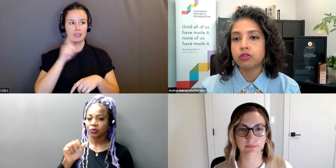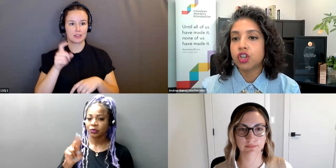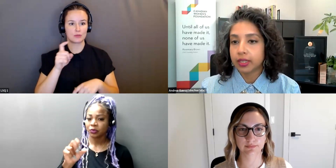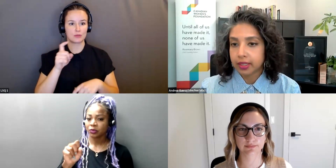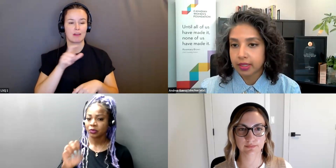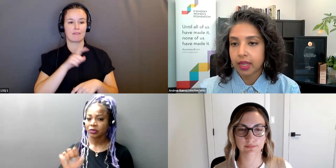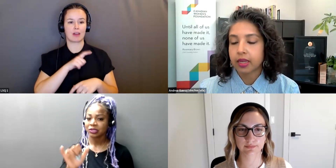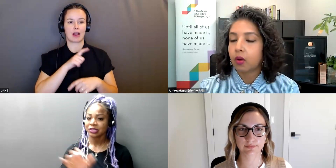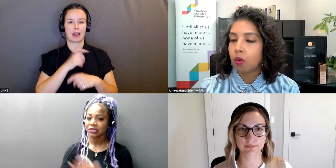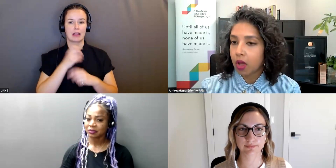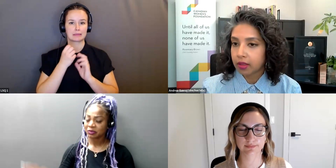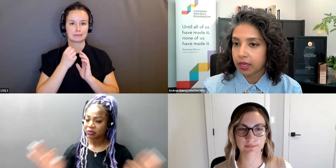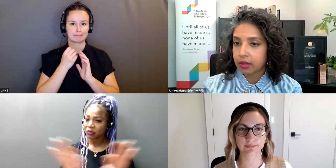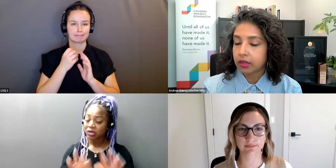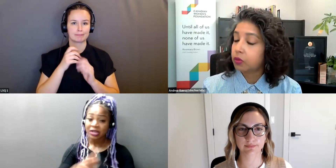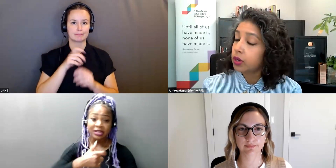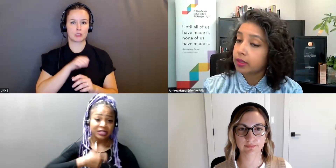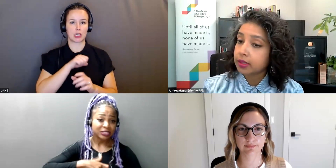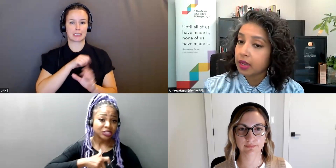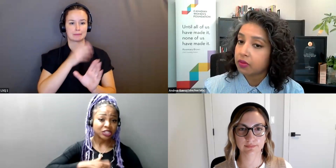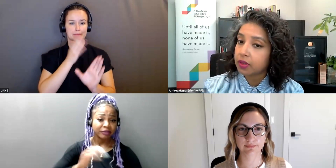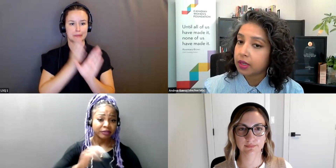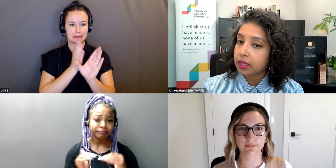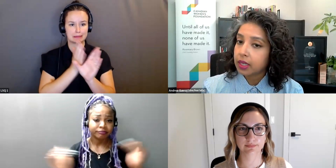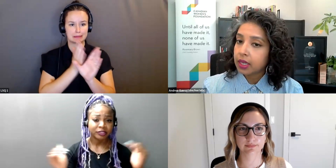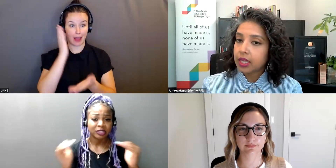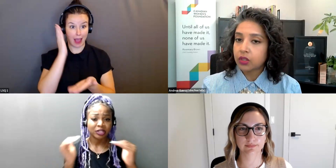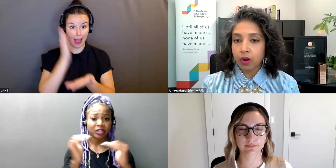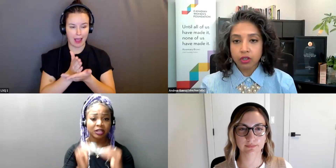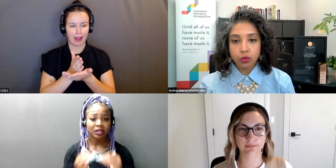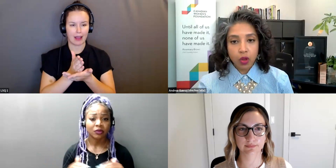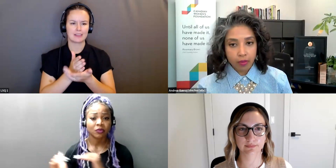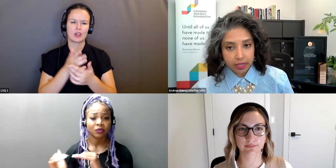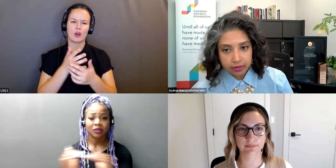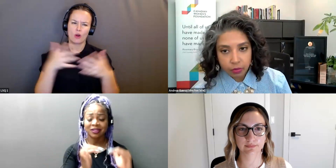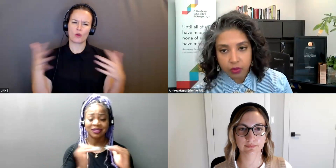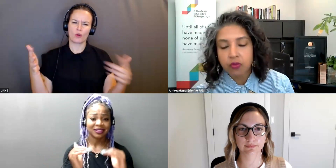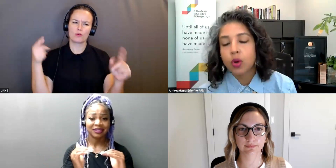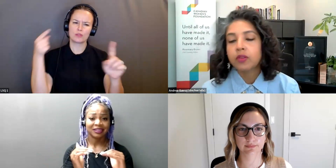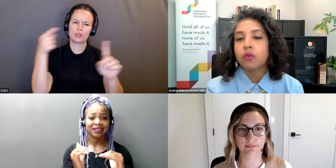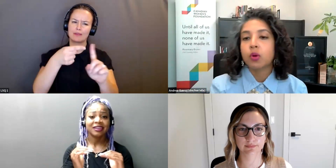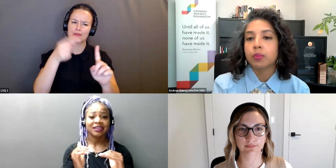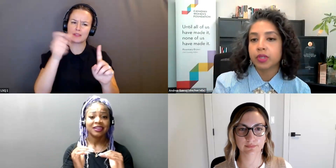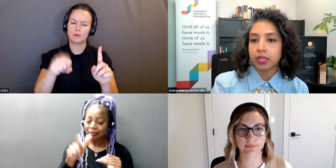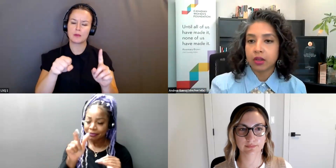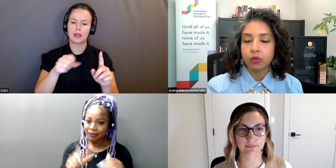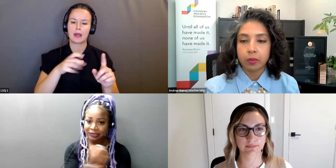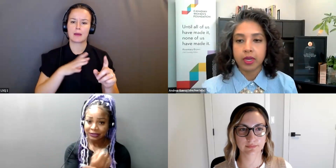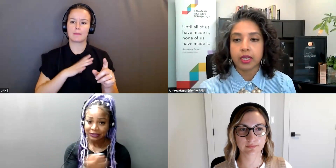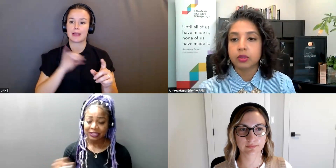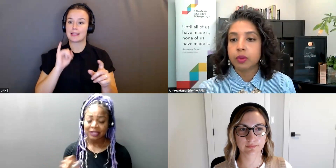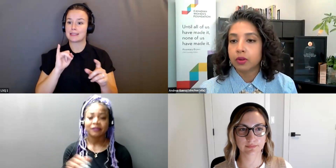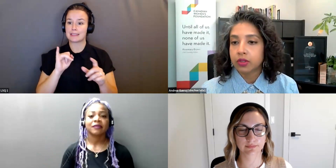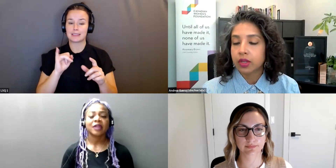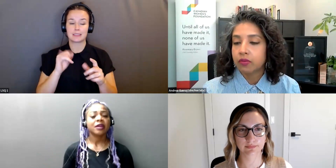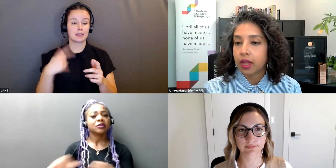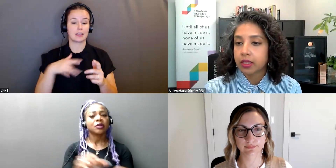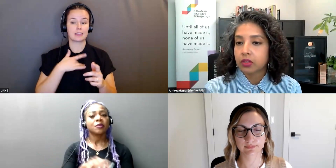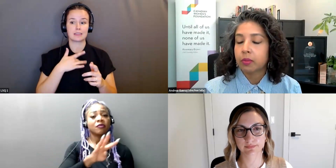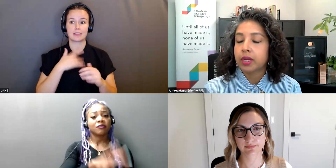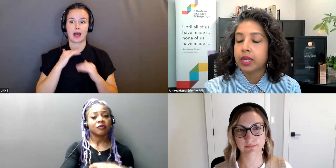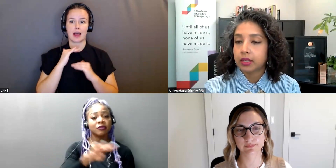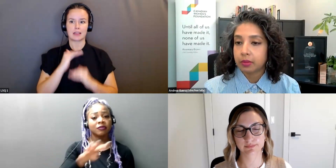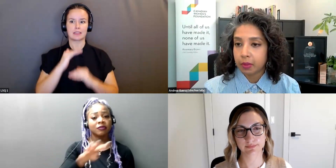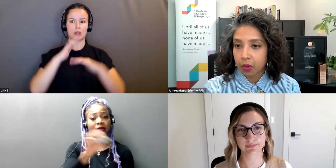violence psychologique, c'est un objectif très important et nous n'y arriverons pas si nous ne sommes pas en sécurité.